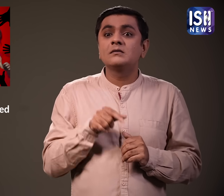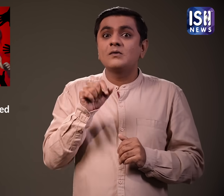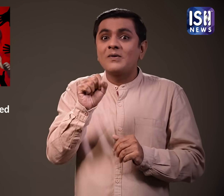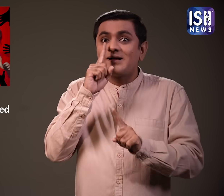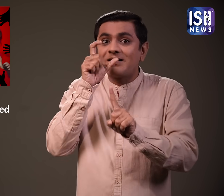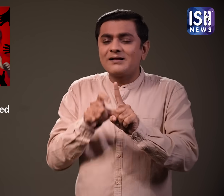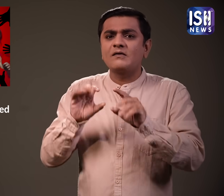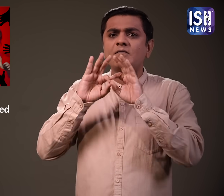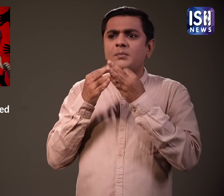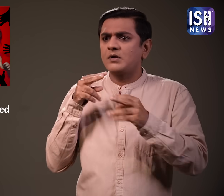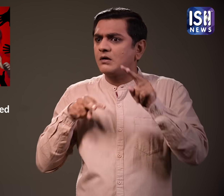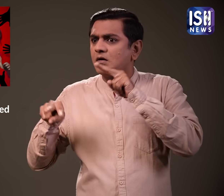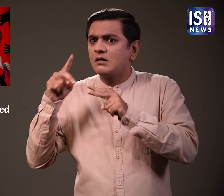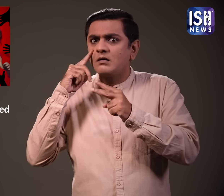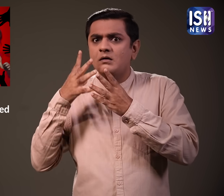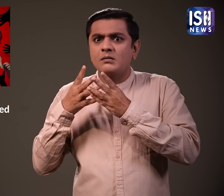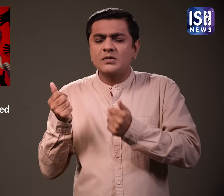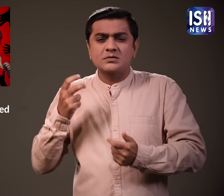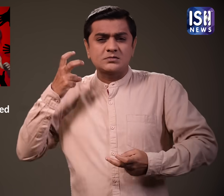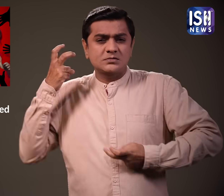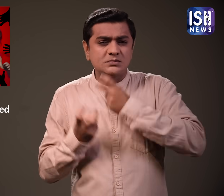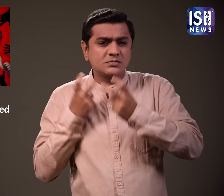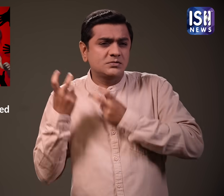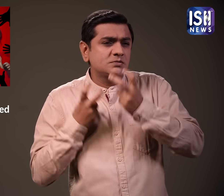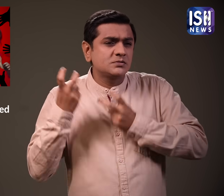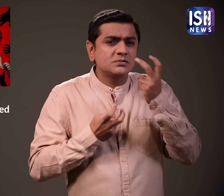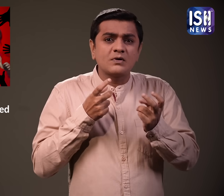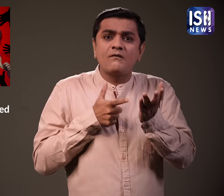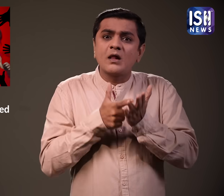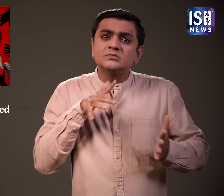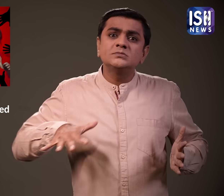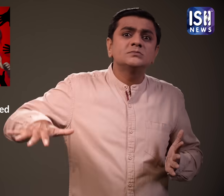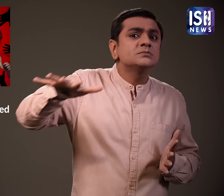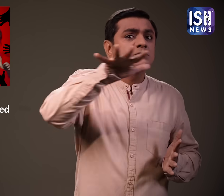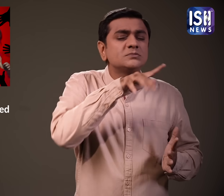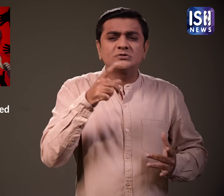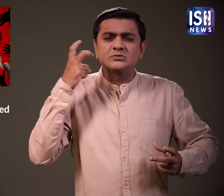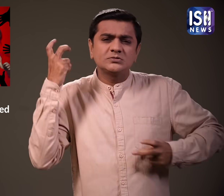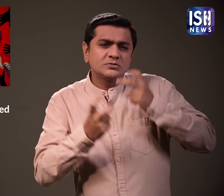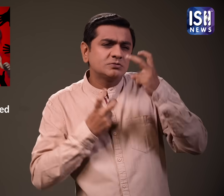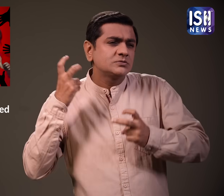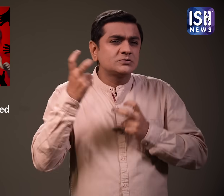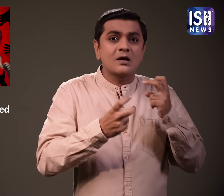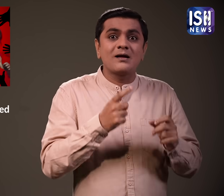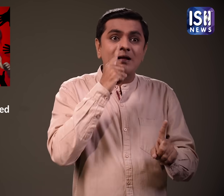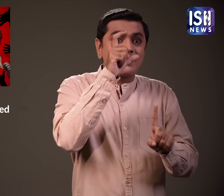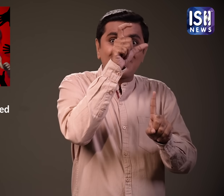महिला के परिवार ने उसकी तलाश शुरू की और उसे बिना कपड़ों के